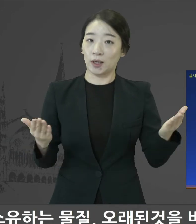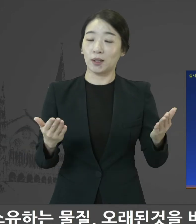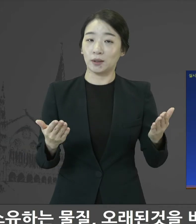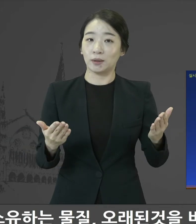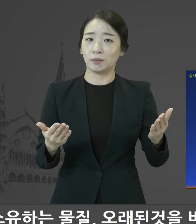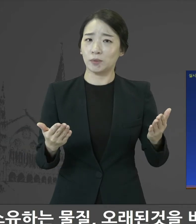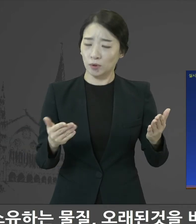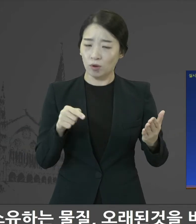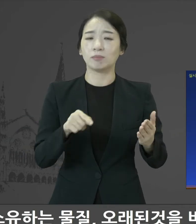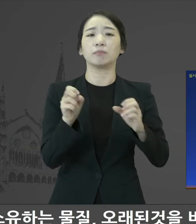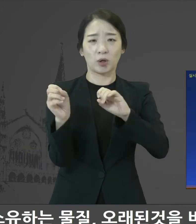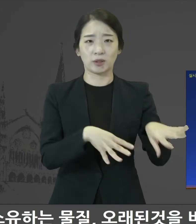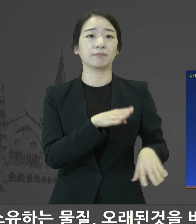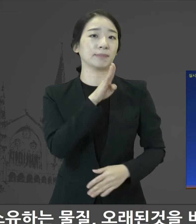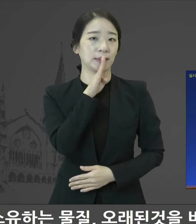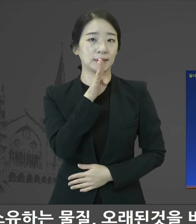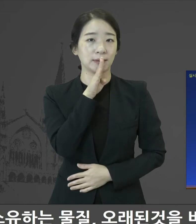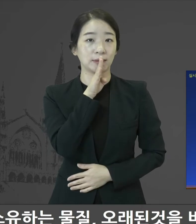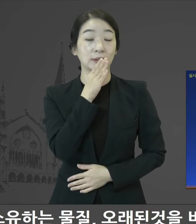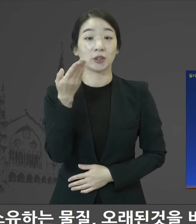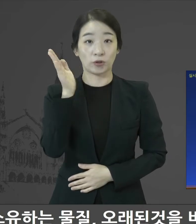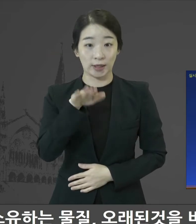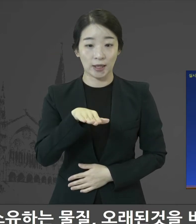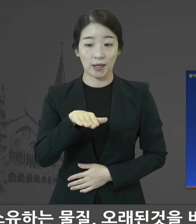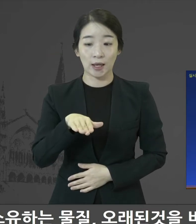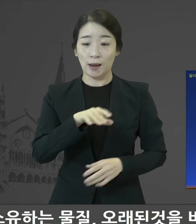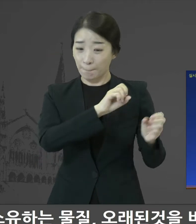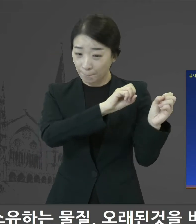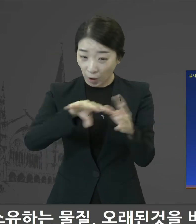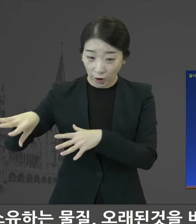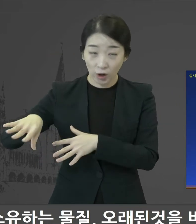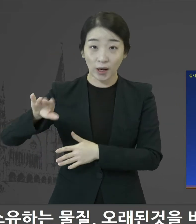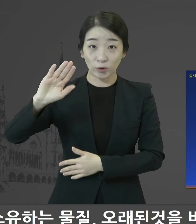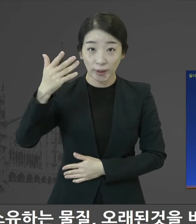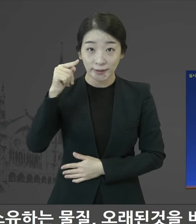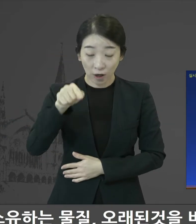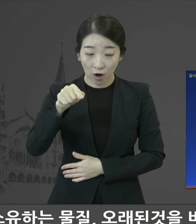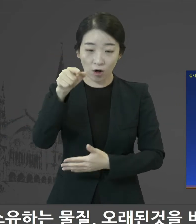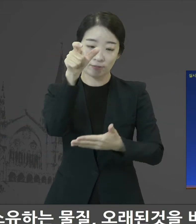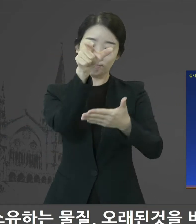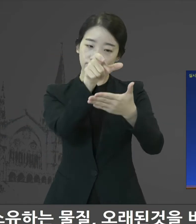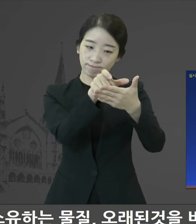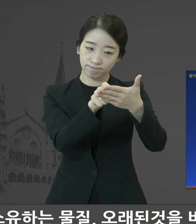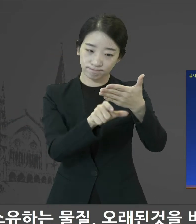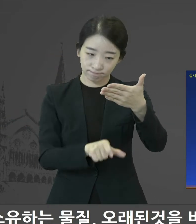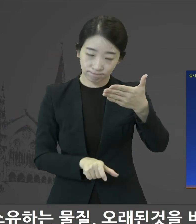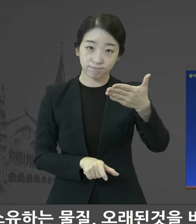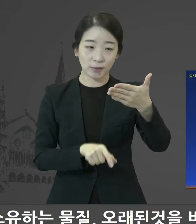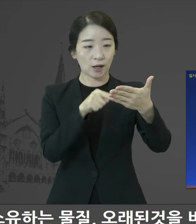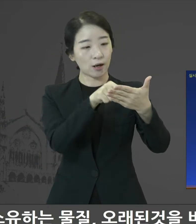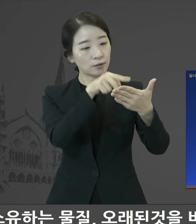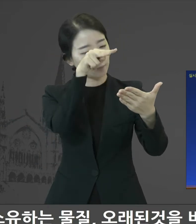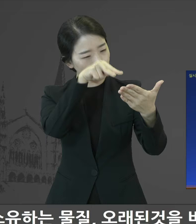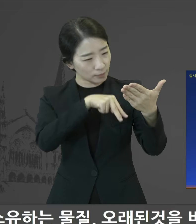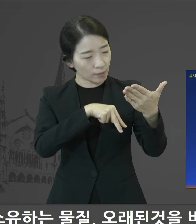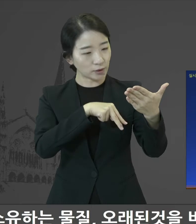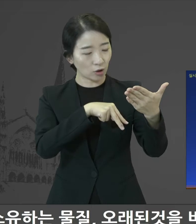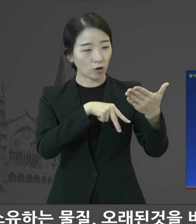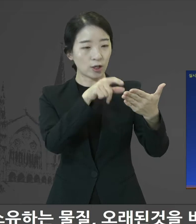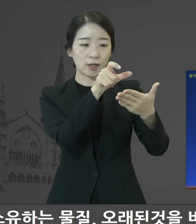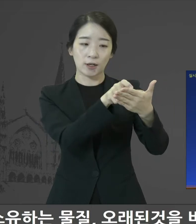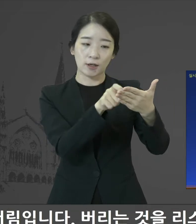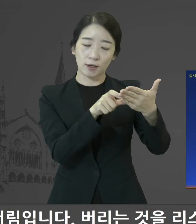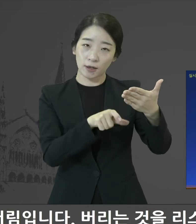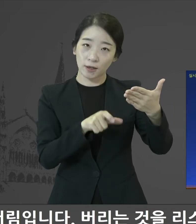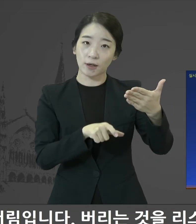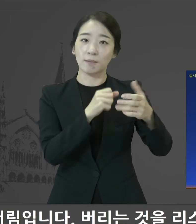버리는 것을 리스트를 만들어서 리스트를 만든 다음 이 리스트를 하나하나 이렇게 체크하면서 버리면 더